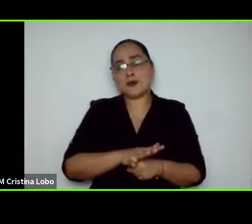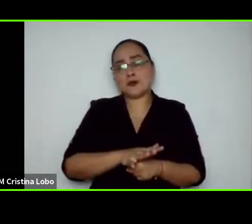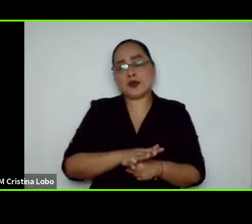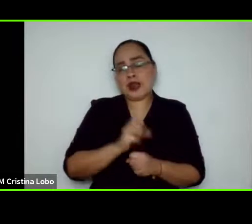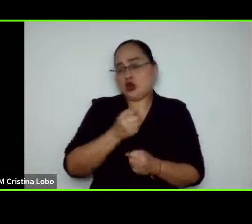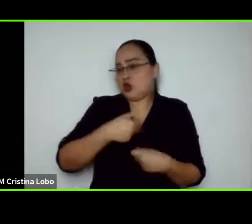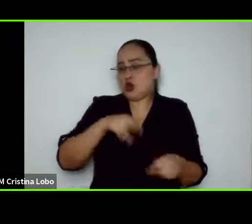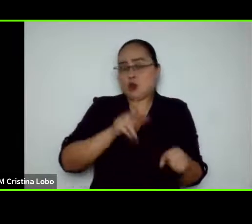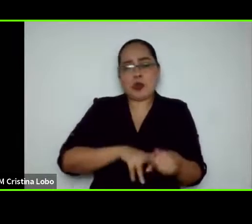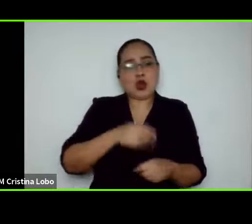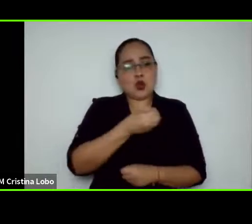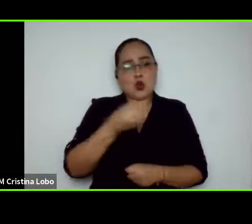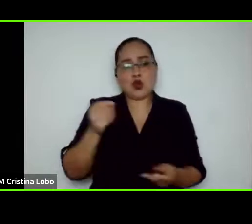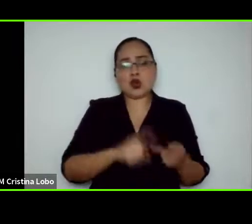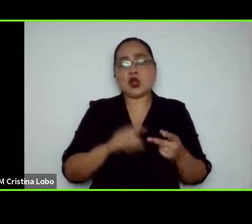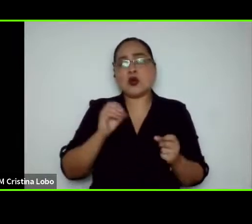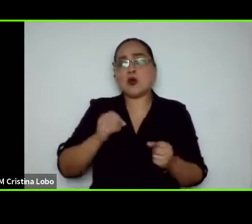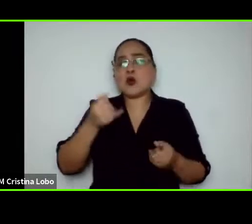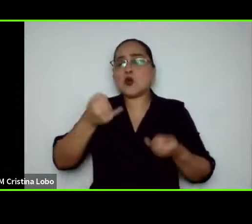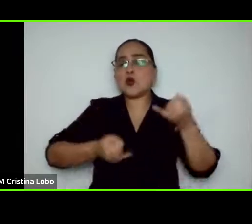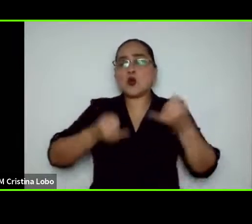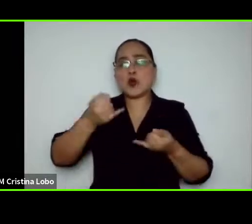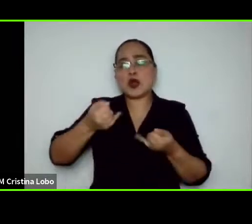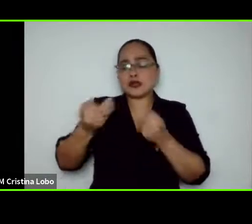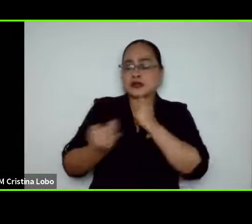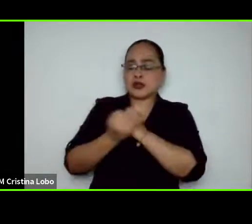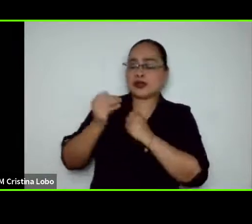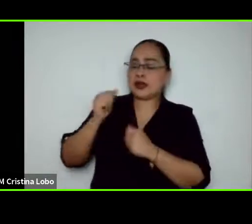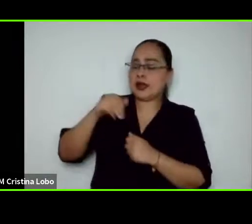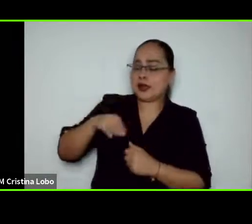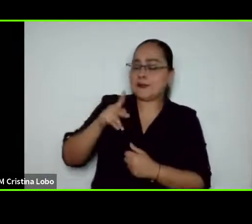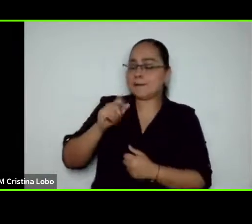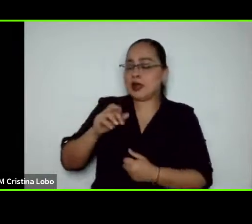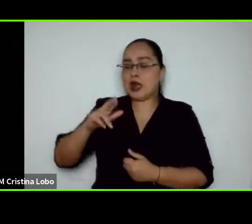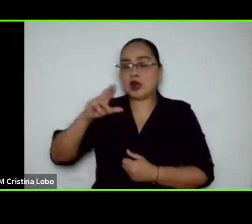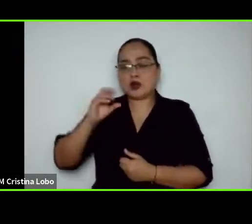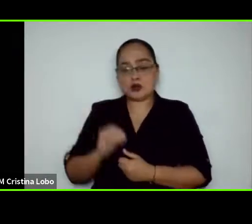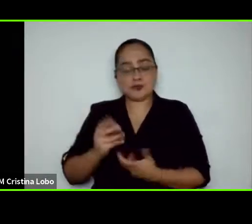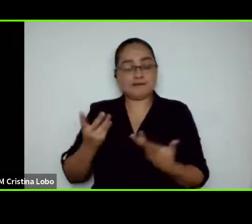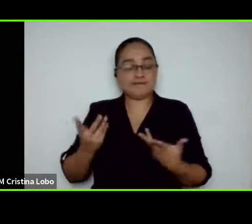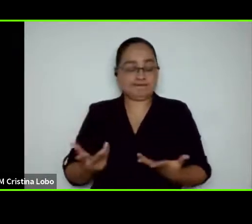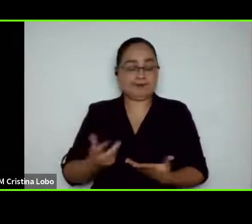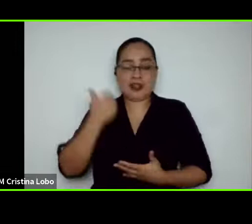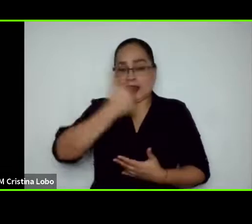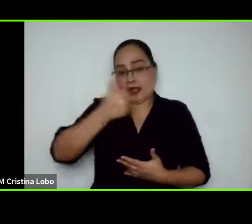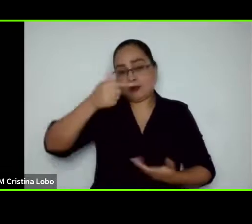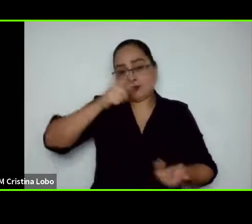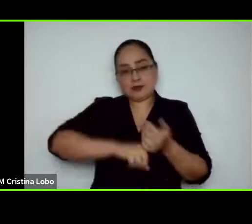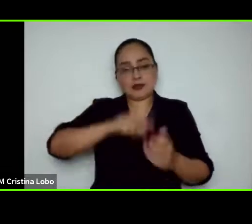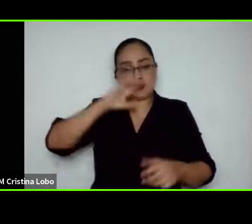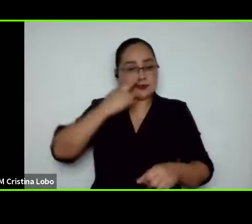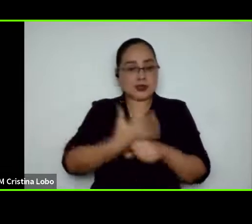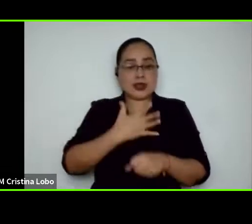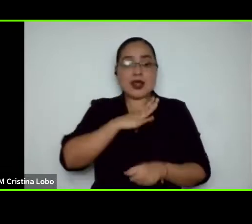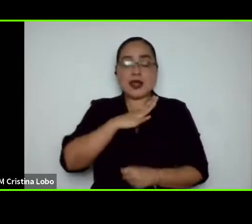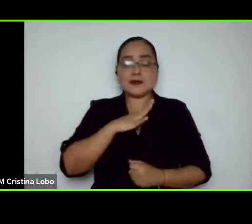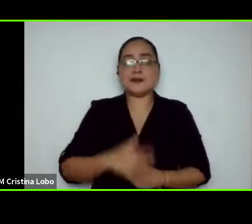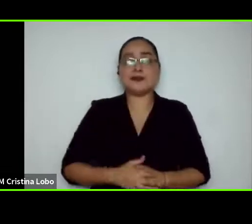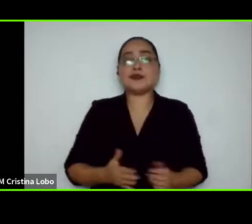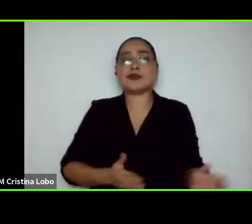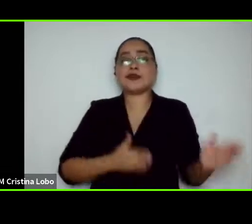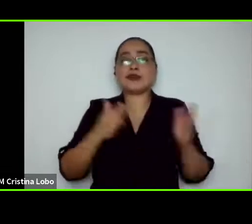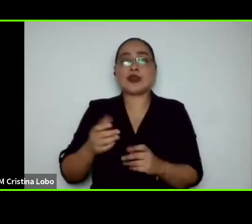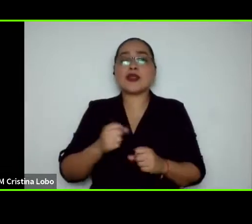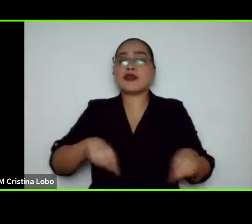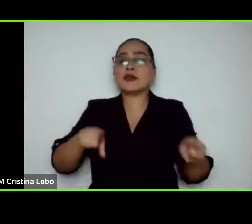ordinarios, como se llama, o los jueces de amparo, por decirlo. Ahora, también es importante que establece una relación entre